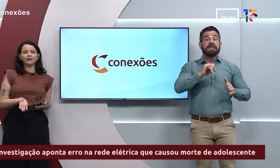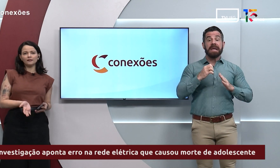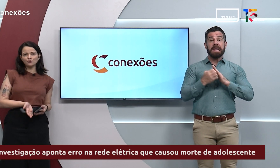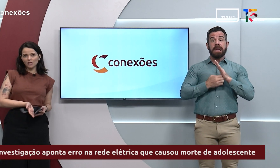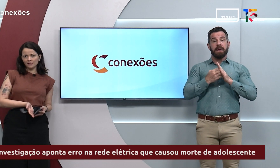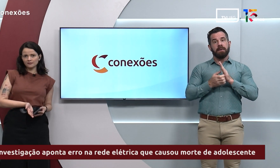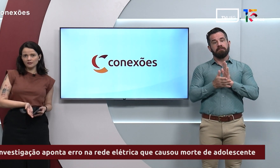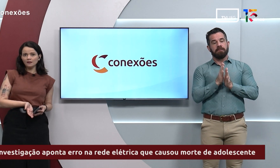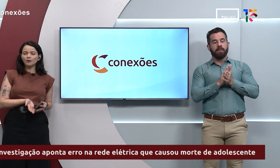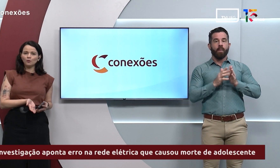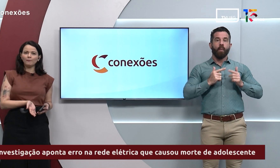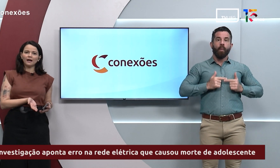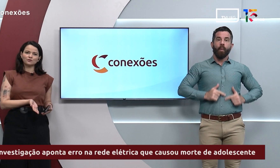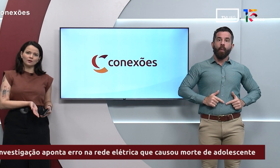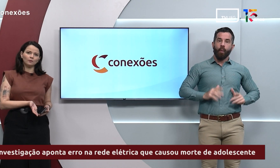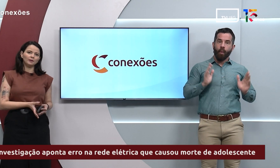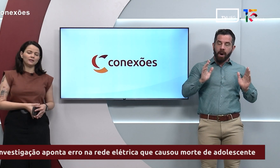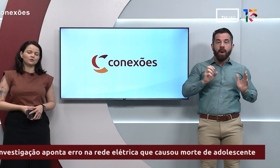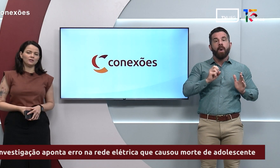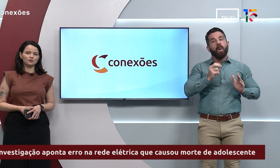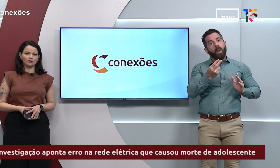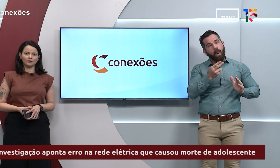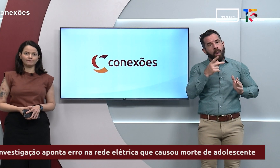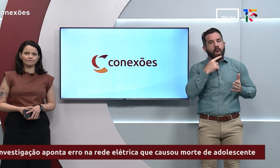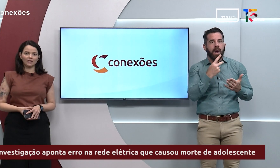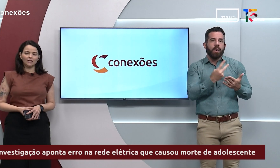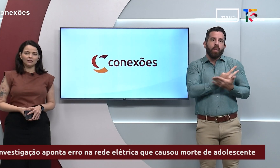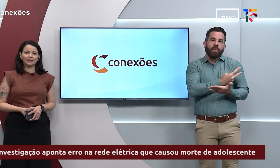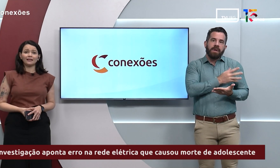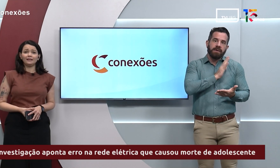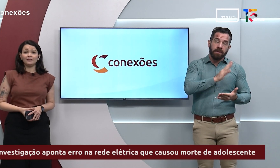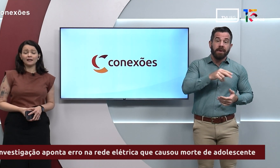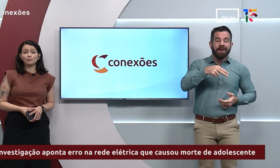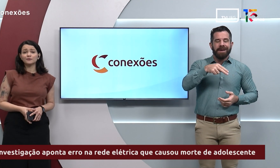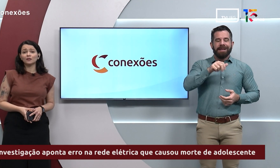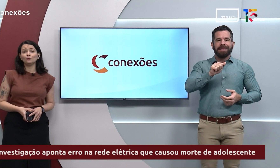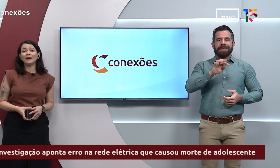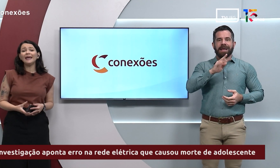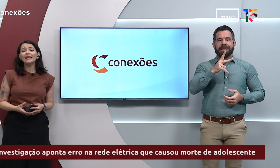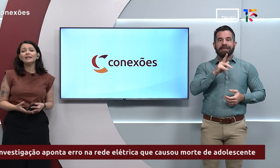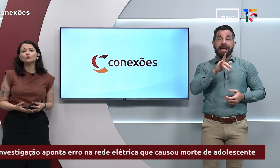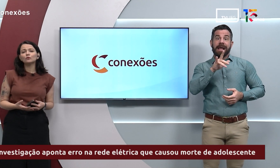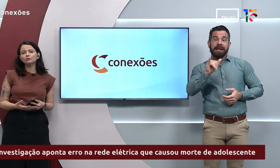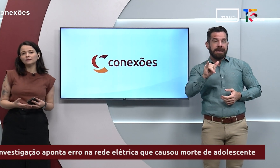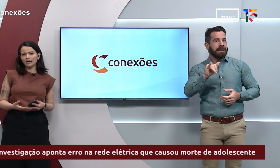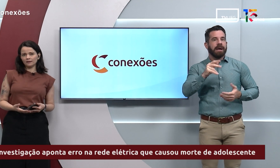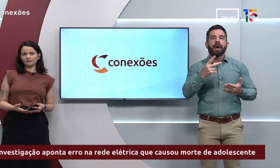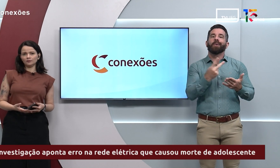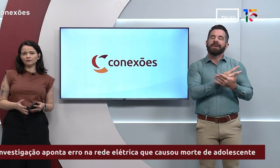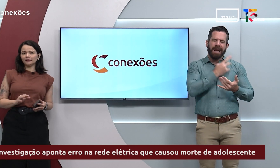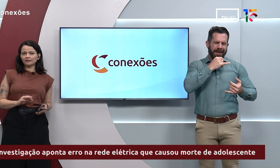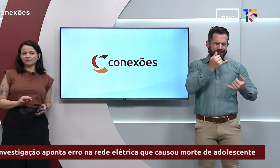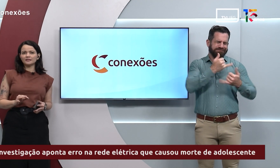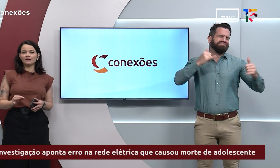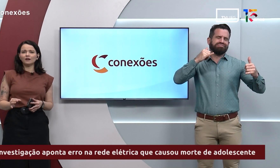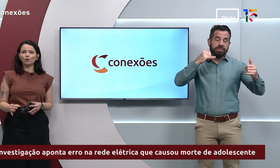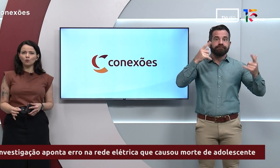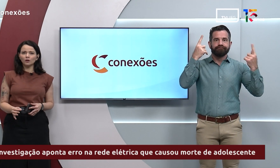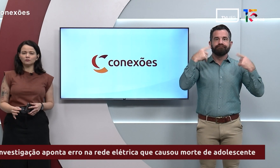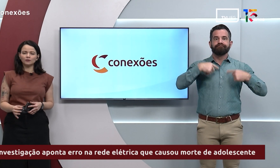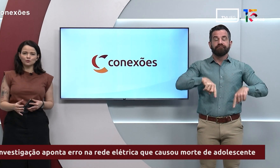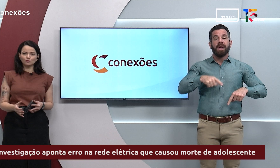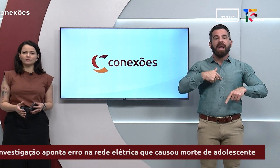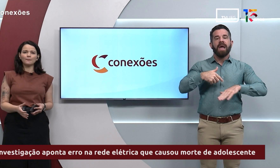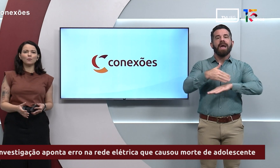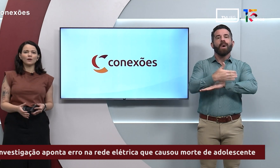ou negligência por parte da companhia de energia. Nathalie acabou sendo eletrocutada quando ela atravessava a